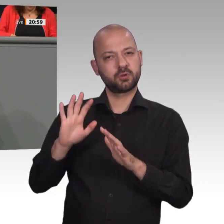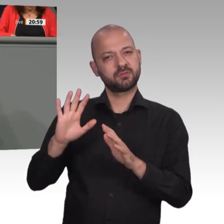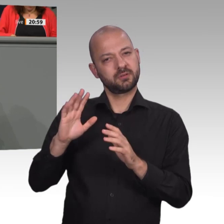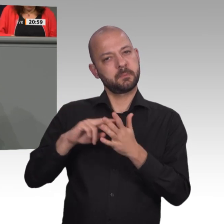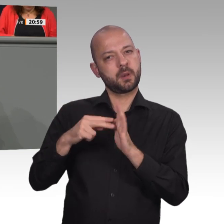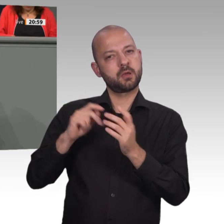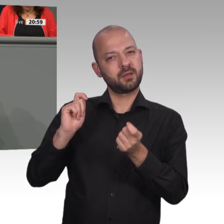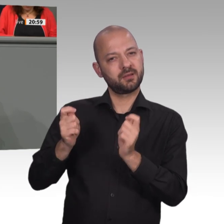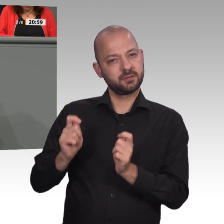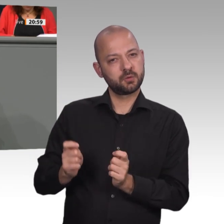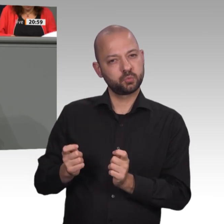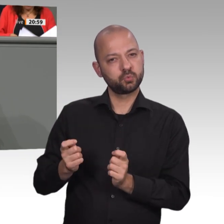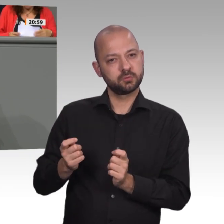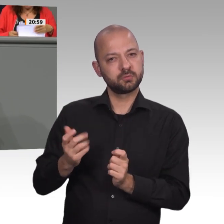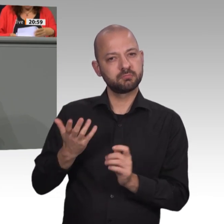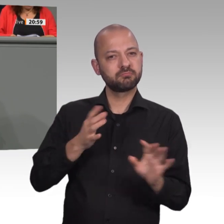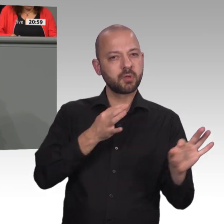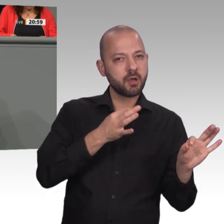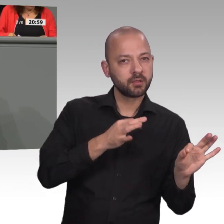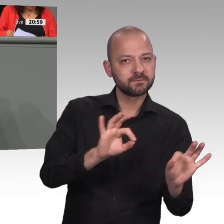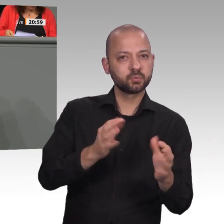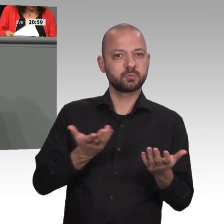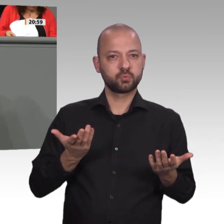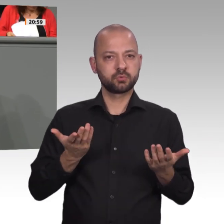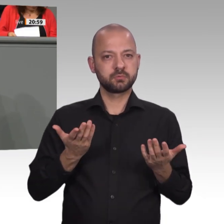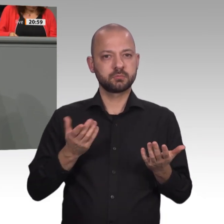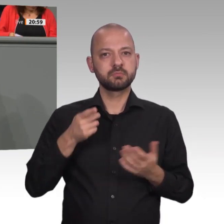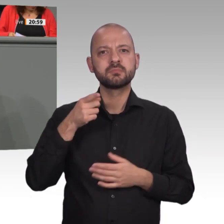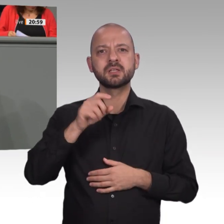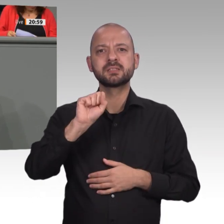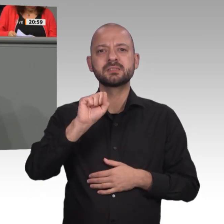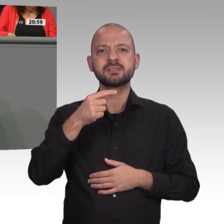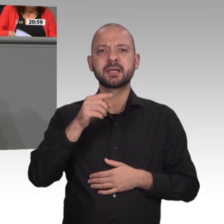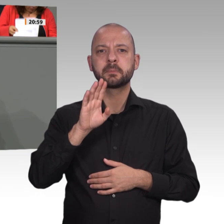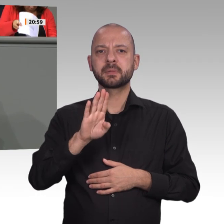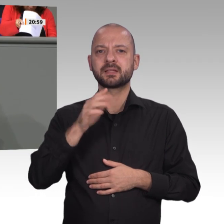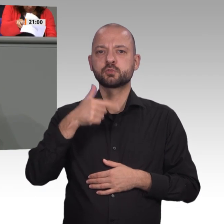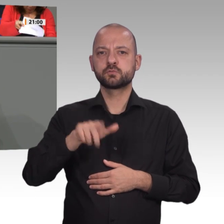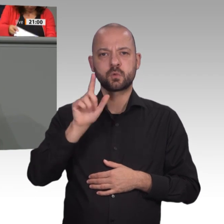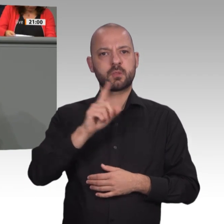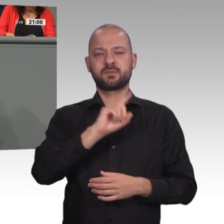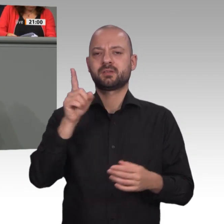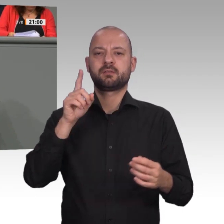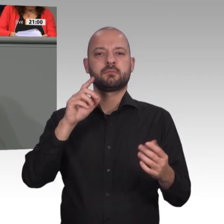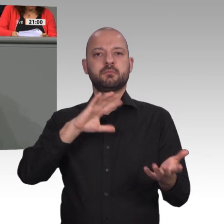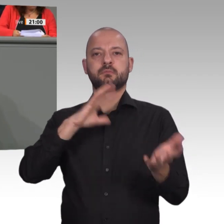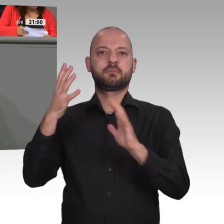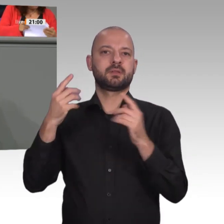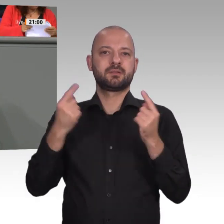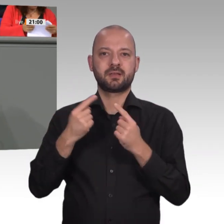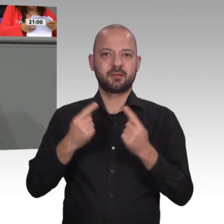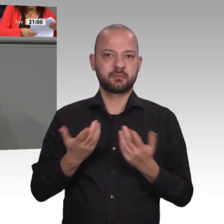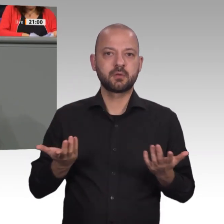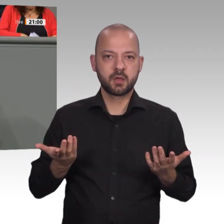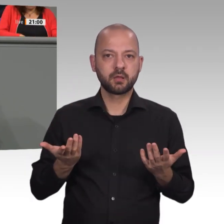gemacht. Zu Recht wurde kritisiert, dass Deutschland die Behindertenrechtskonvention nicht zielgerecht umsetzt. Zusätzlich haben